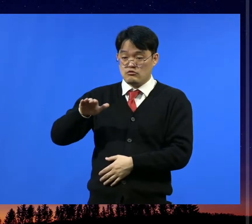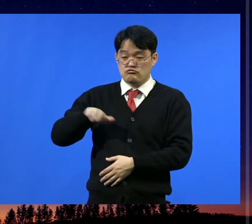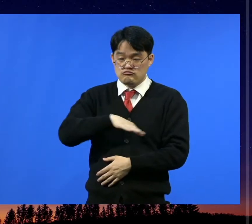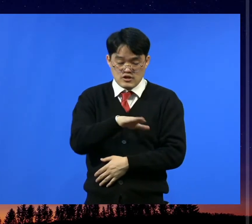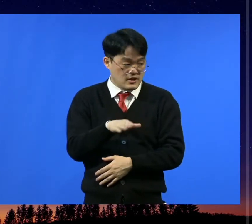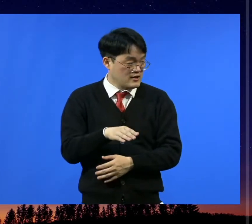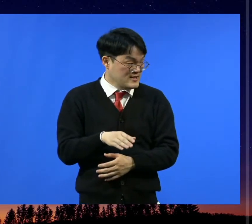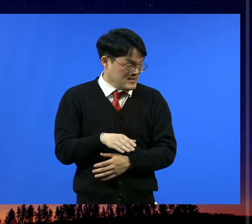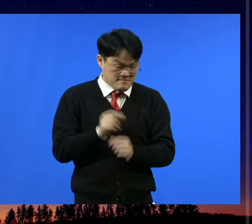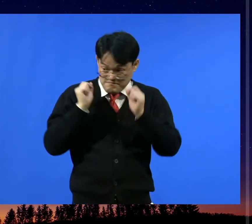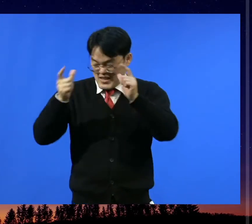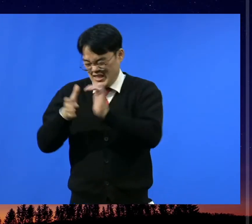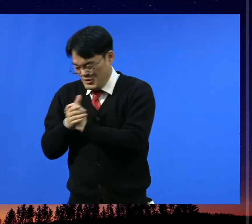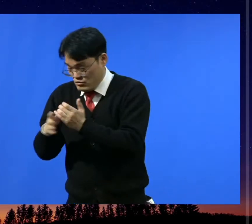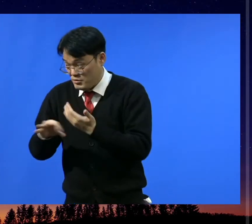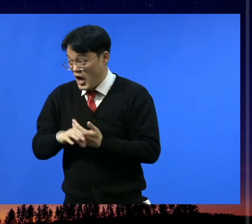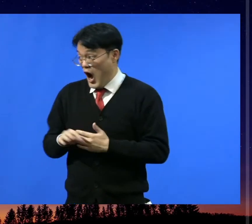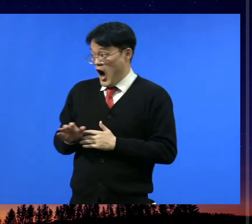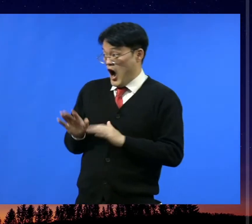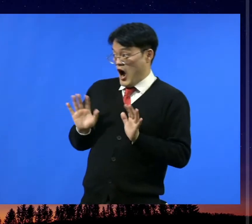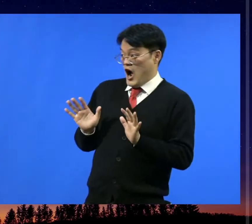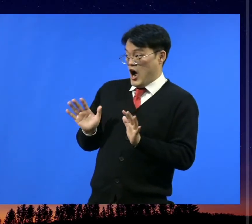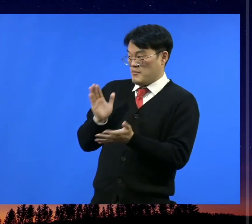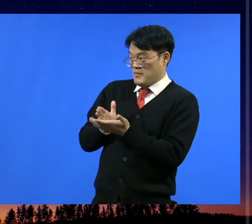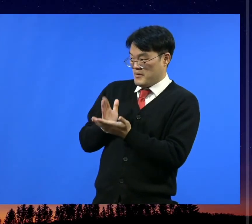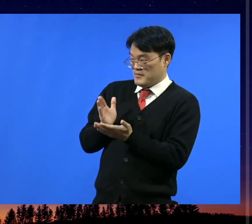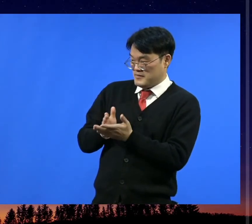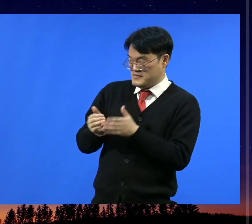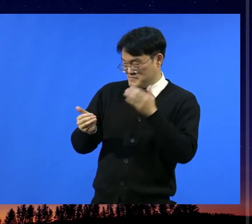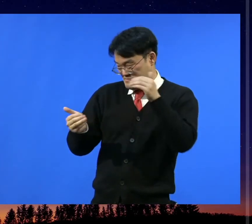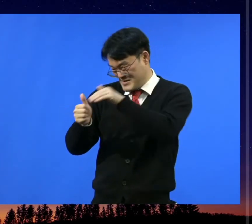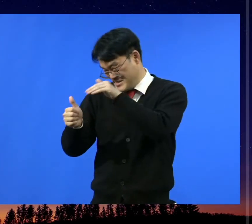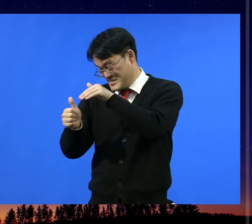우리가 깨어 기도할 때, 성령 안에서 기도할 때는 거.